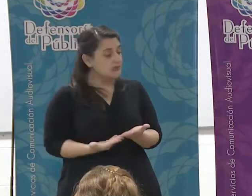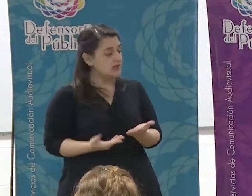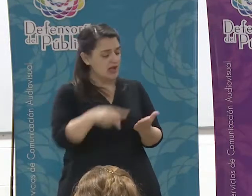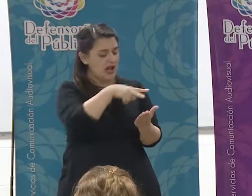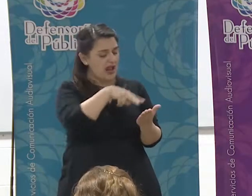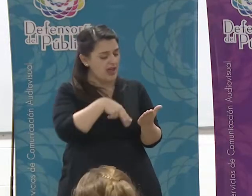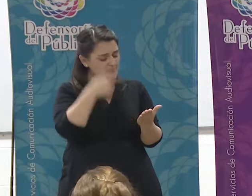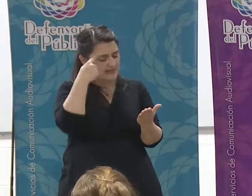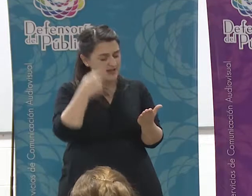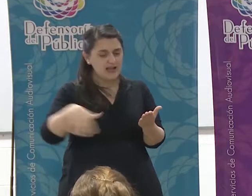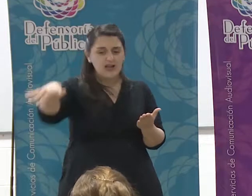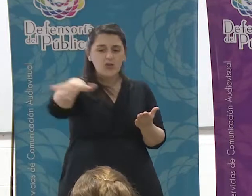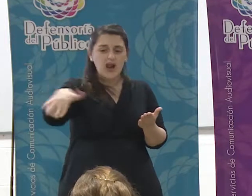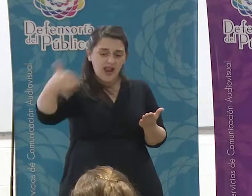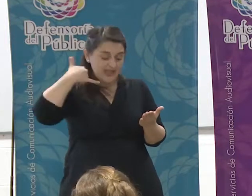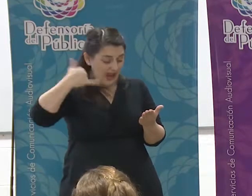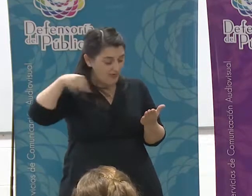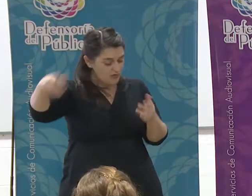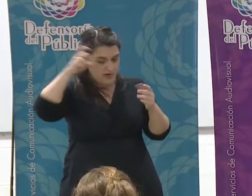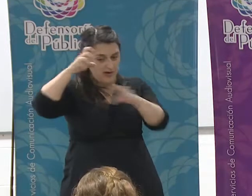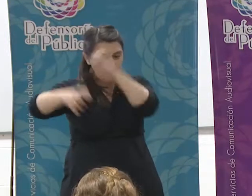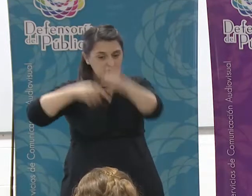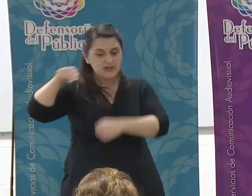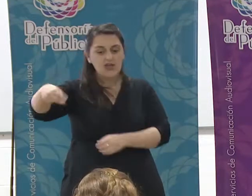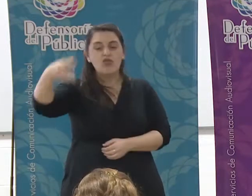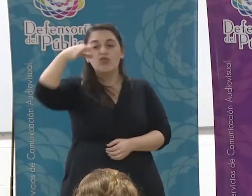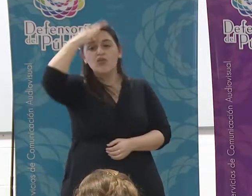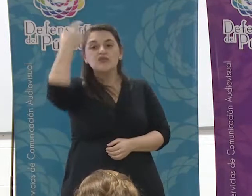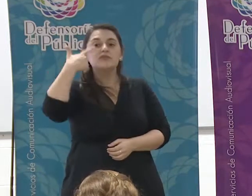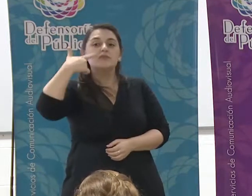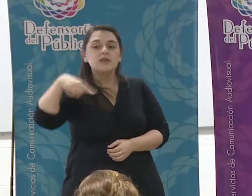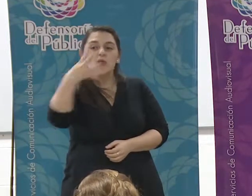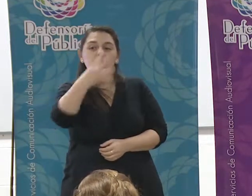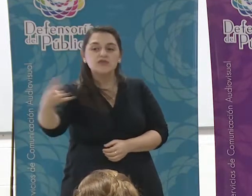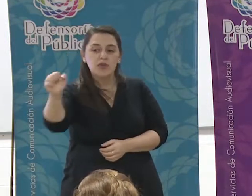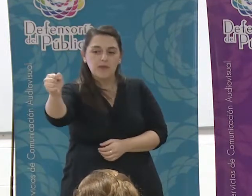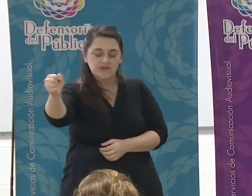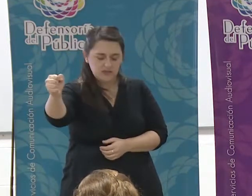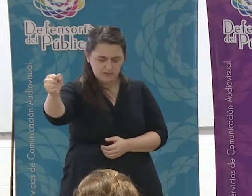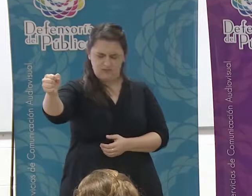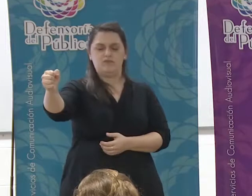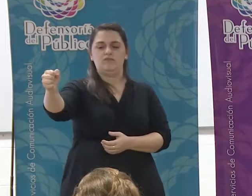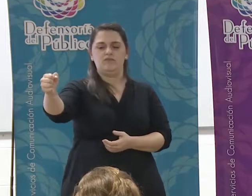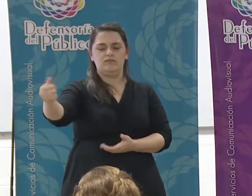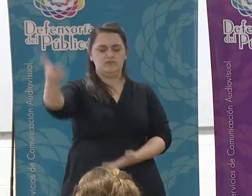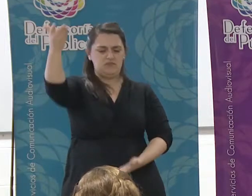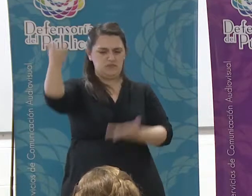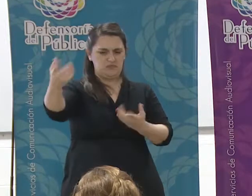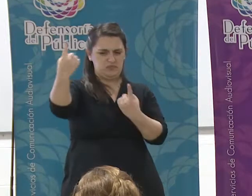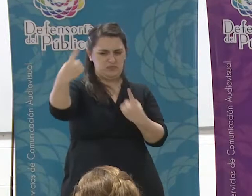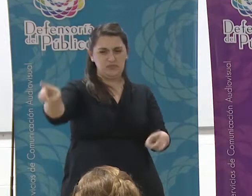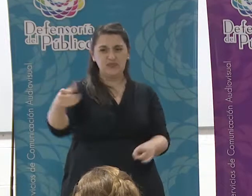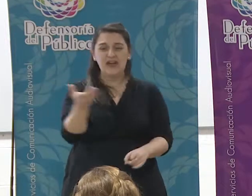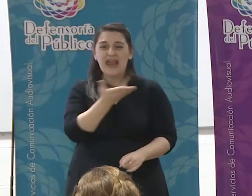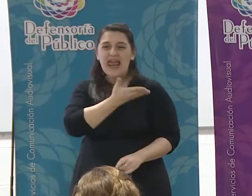las telefónicas únicamente les cobran 12.400 pesos. Me parece que es grande la diferencia, ¿no? Que una radio